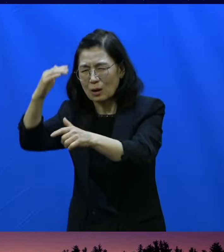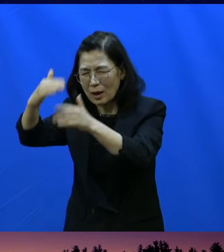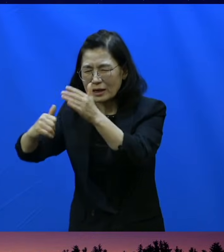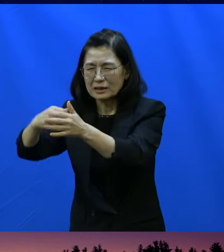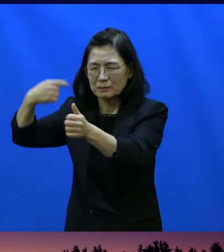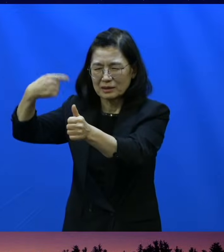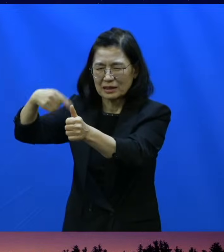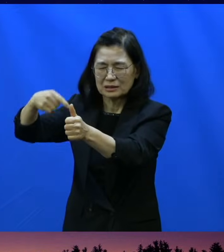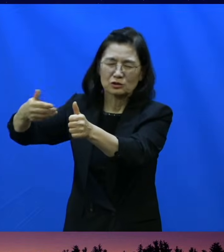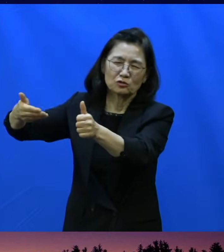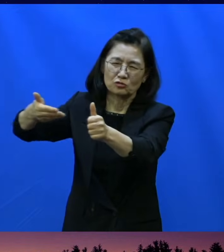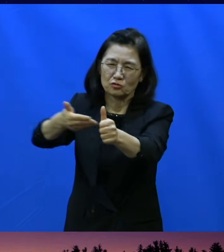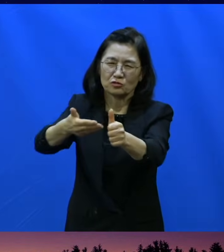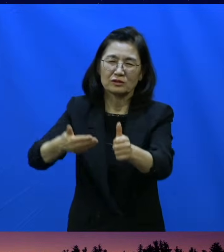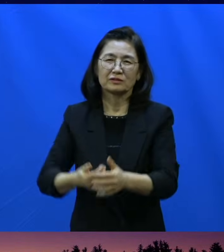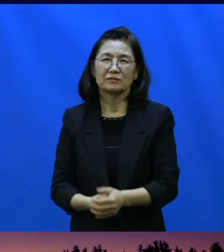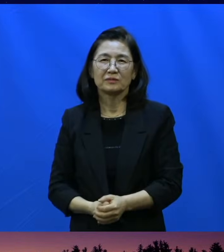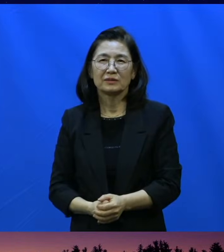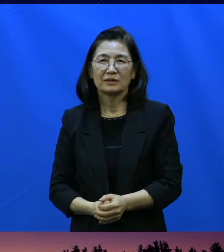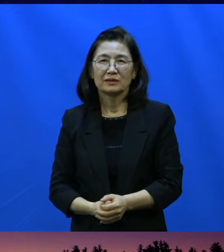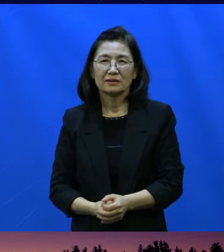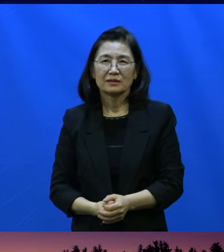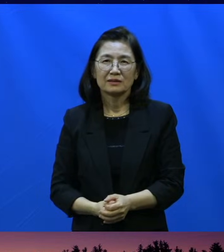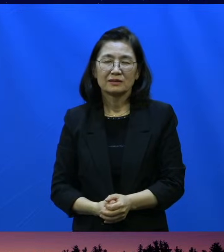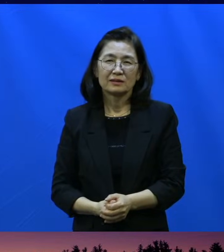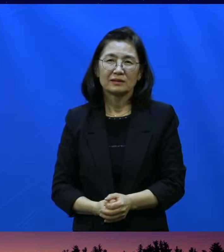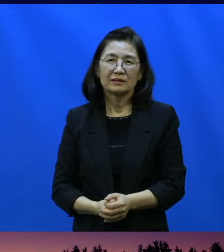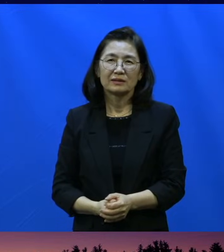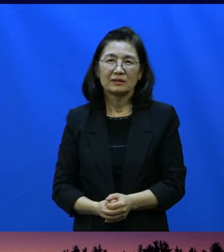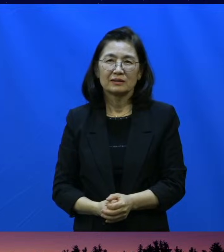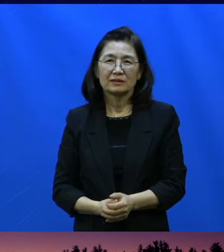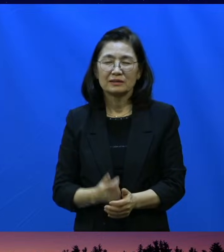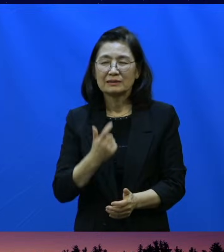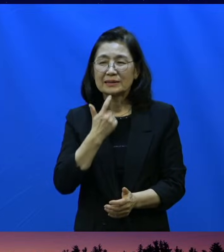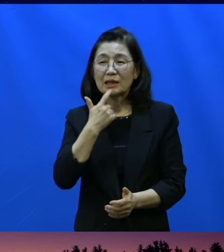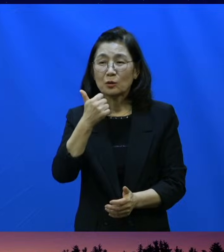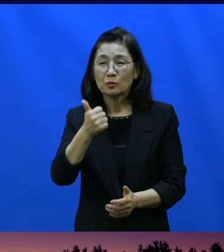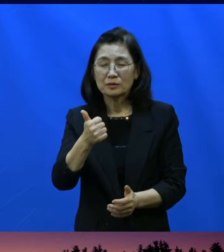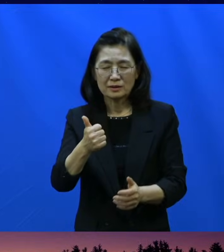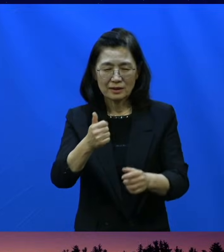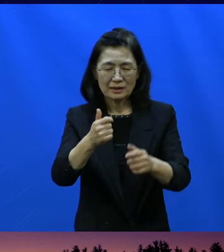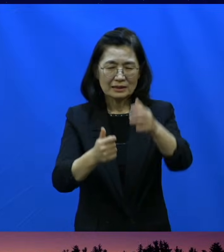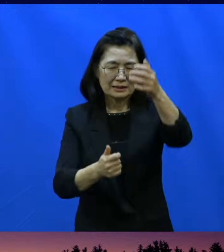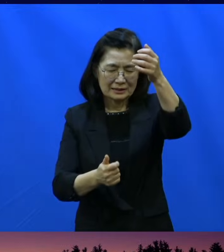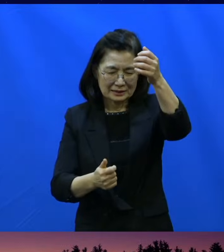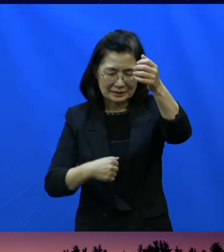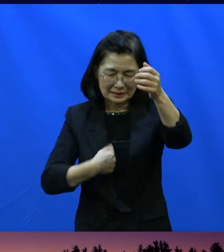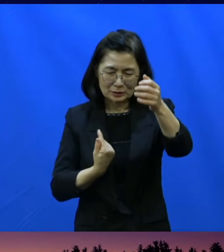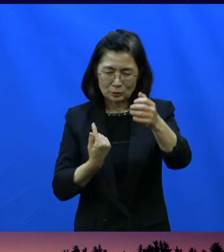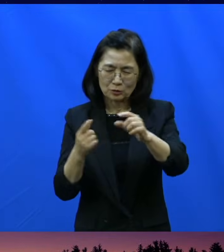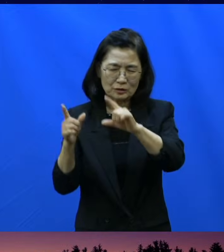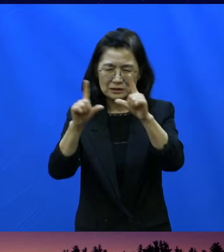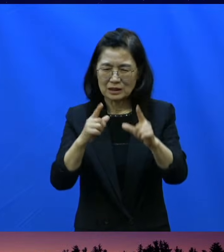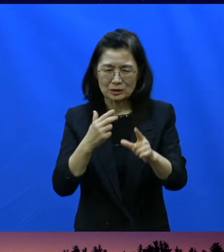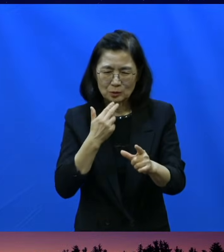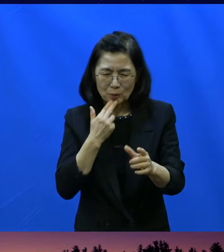스스로는 설 수 없는 거예요. 이 막 지팡이를 의지해야만 살아갈 수 있는 인생. 스스로는 살아갈 수 없는 인생. 하나님의